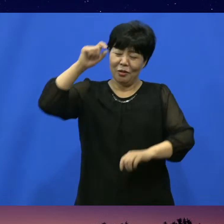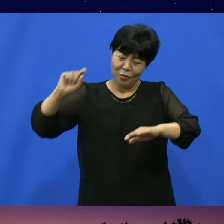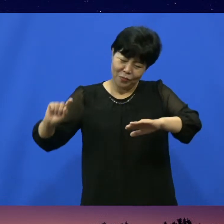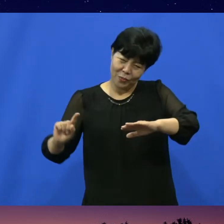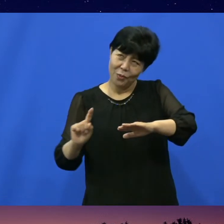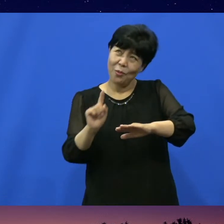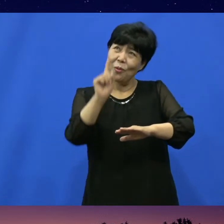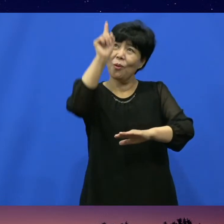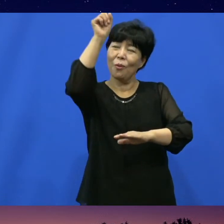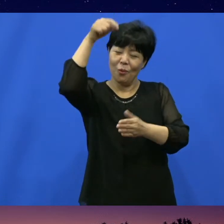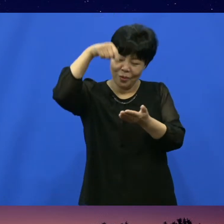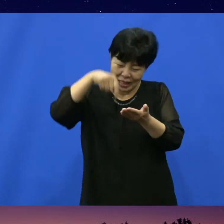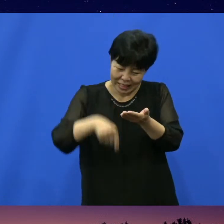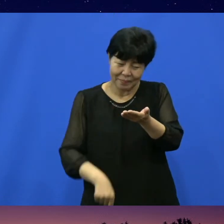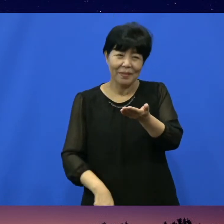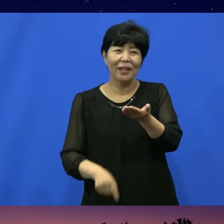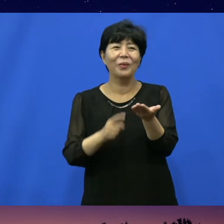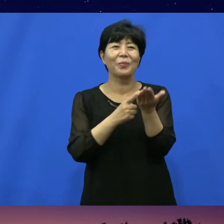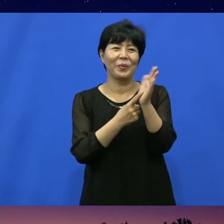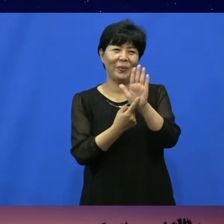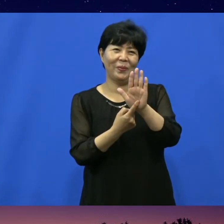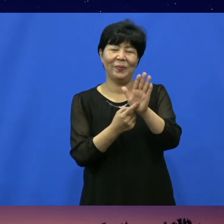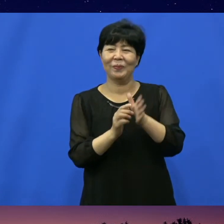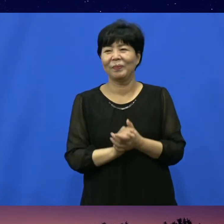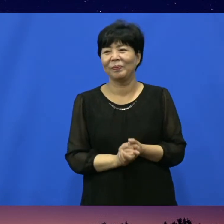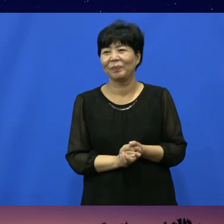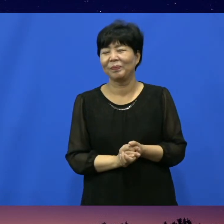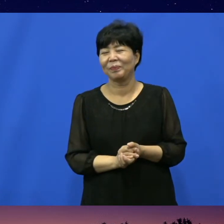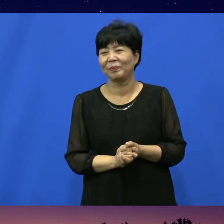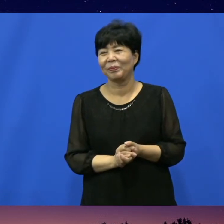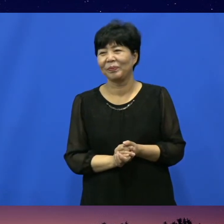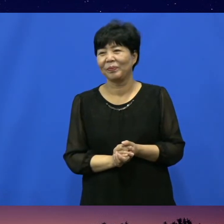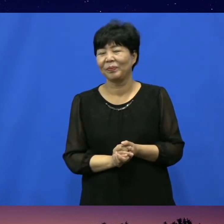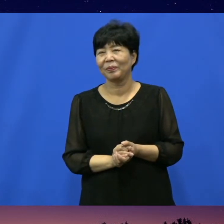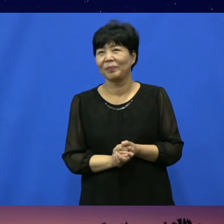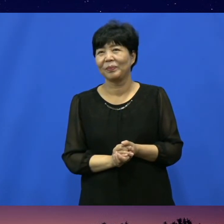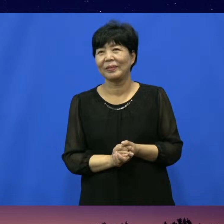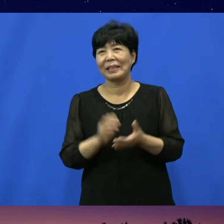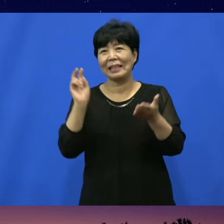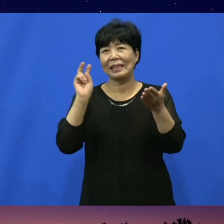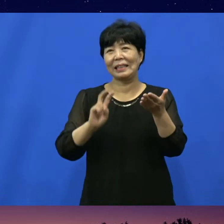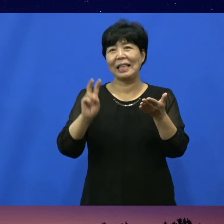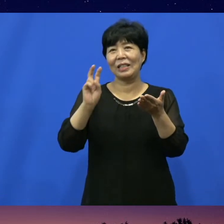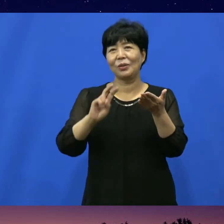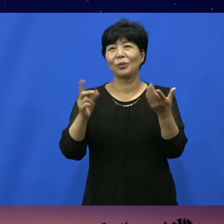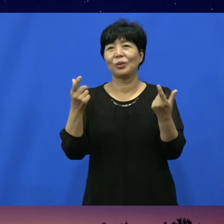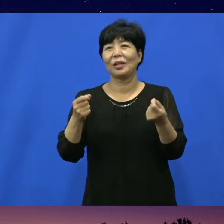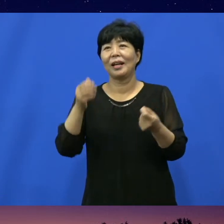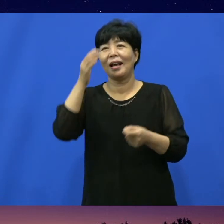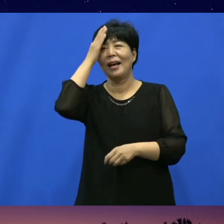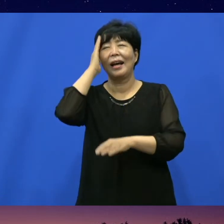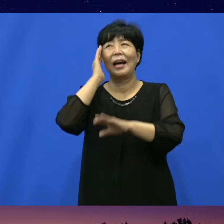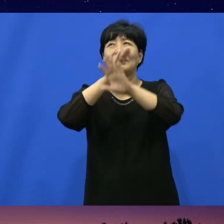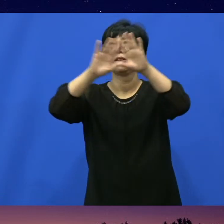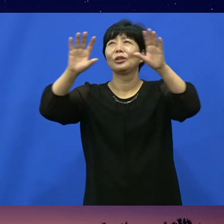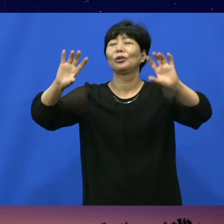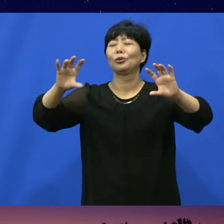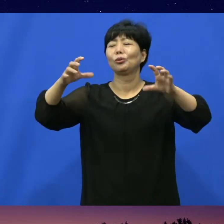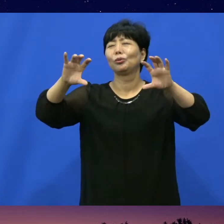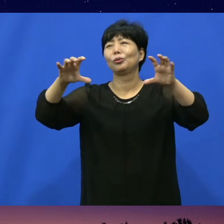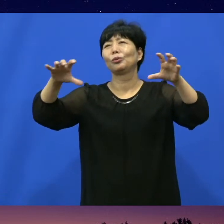높이와 깊이를 한 거예요. 그게 어디까지 있다? 그 찬송가 가사 하늘을 두루마리